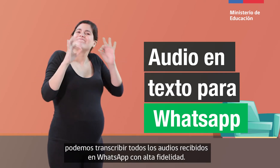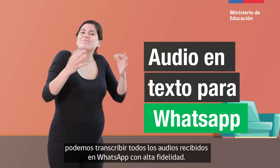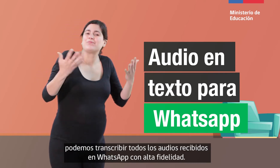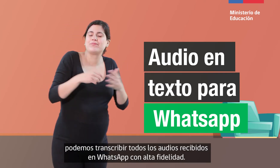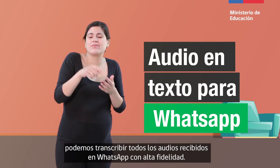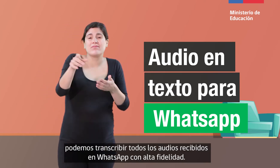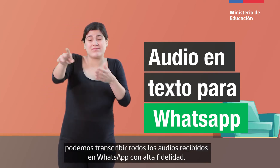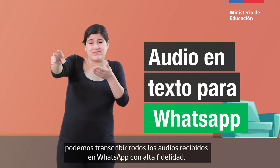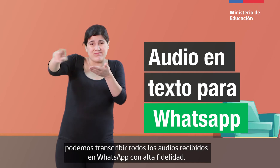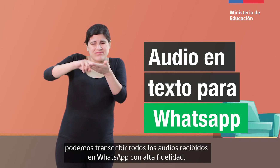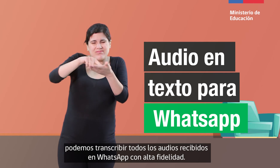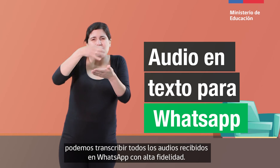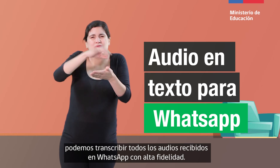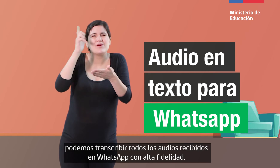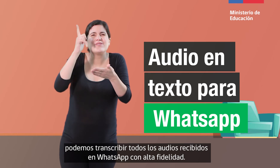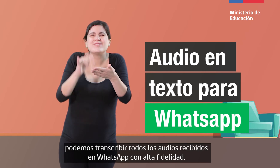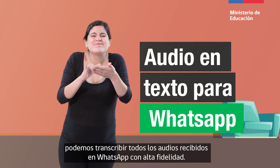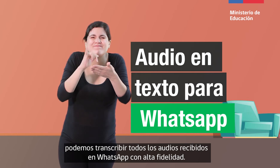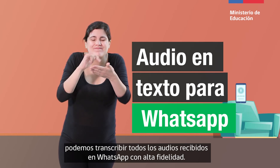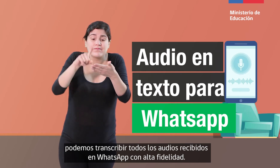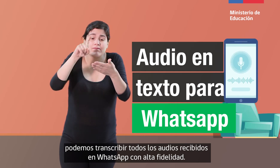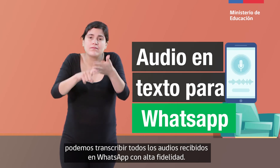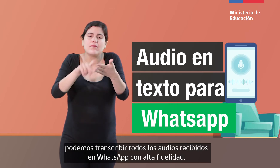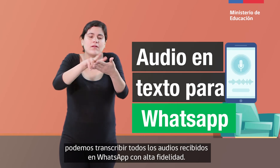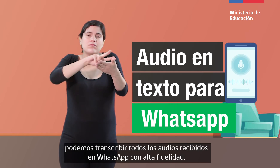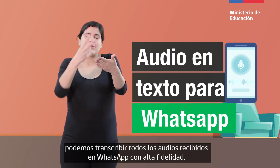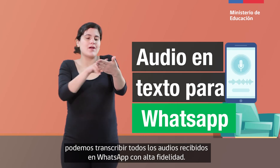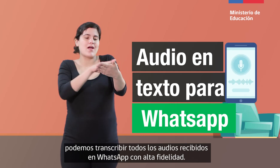podemos transcribir todos los audios recibidos en WhatsApp con alta fidelidad.